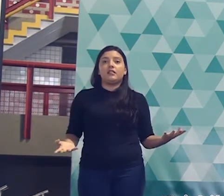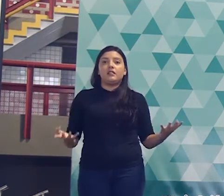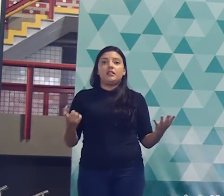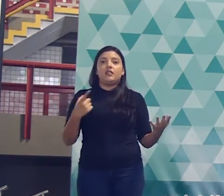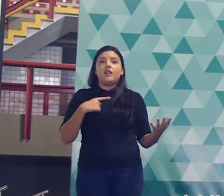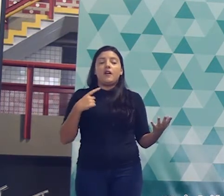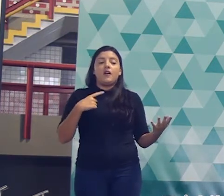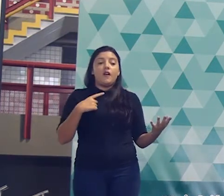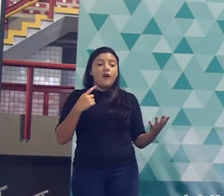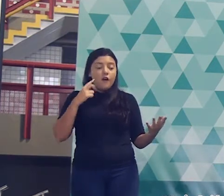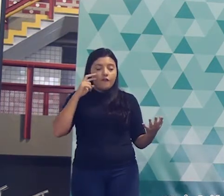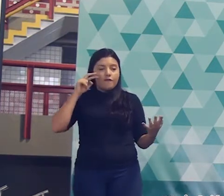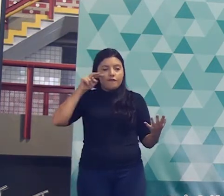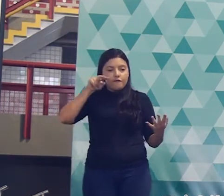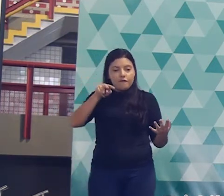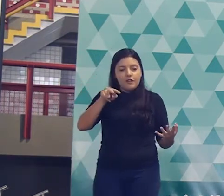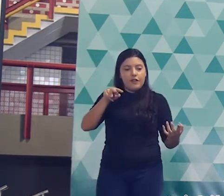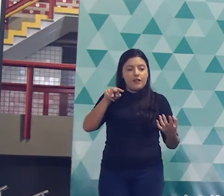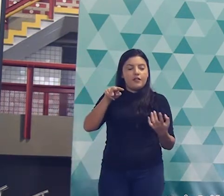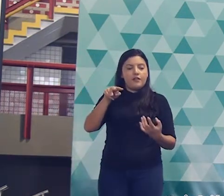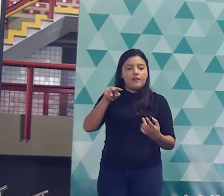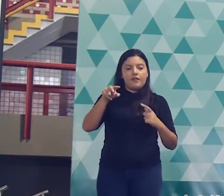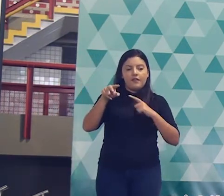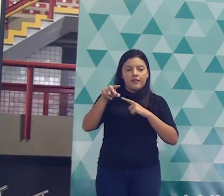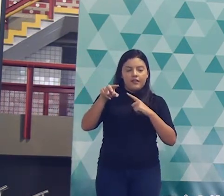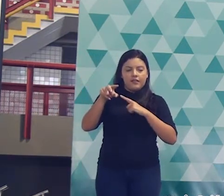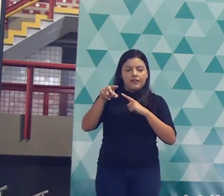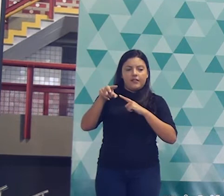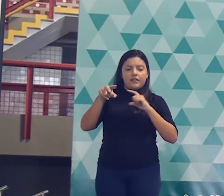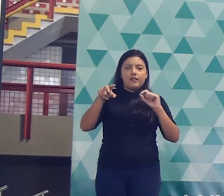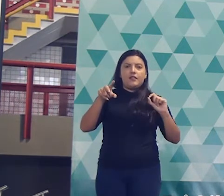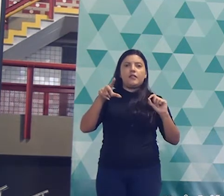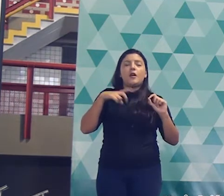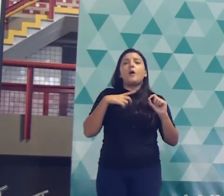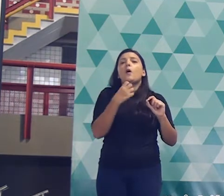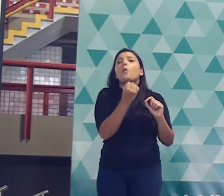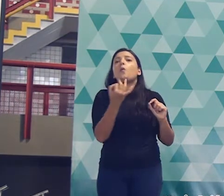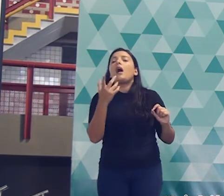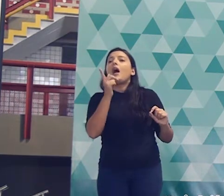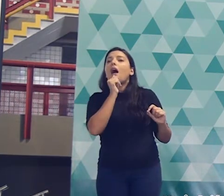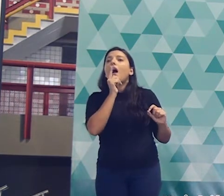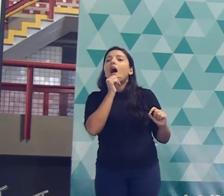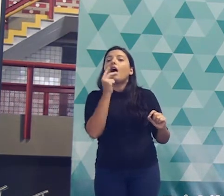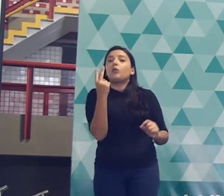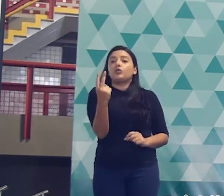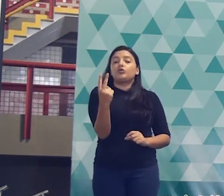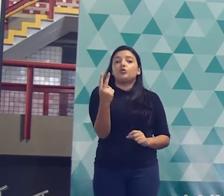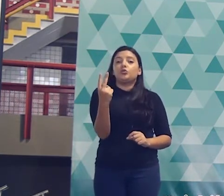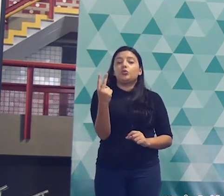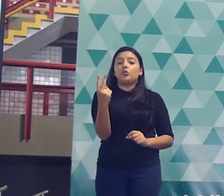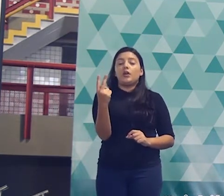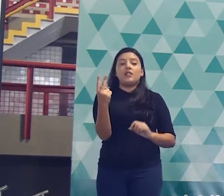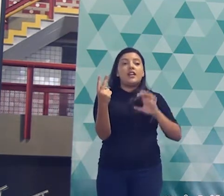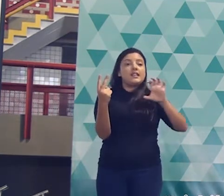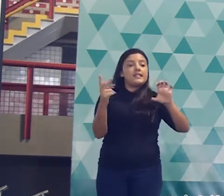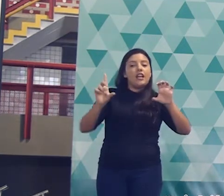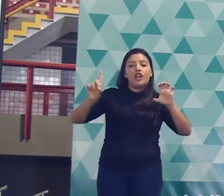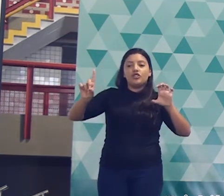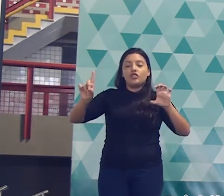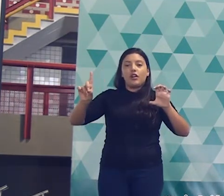reação desejada. Olha. Quando tu olha para a reação desejada, eu tenho quantas águas? 2. Do lado esquerdo ou do lado